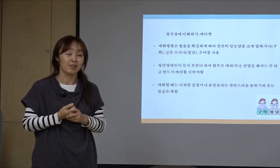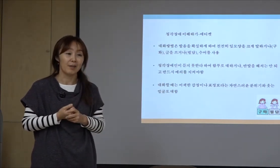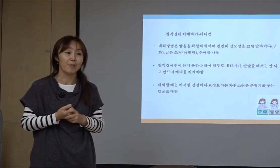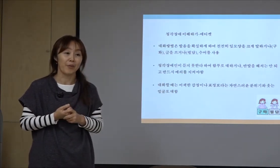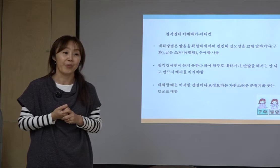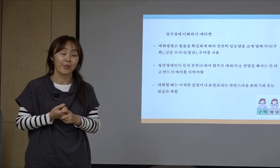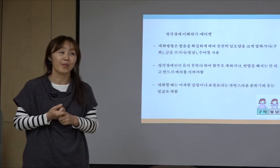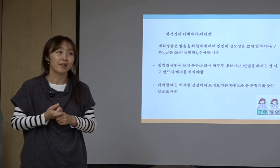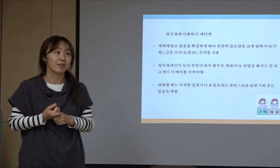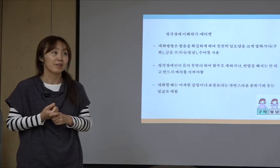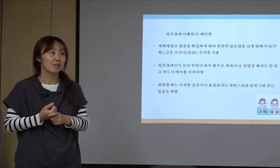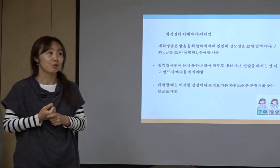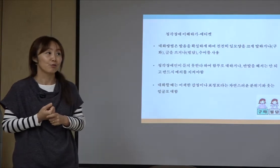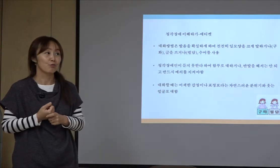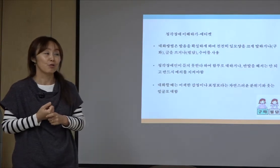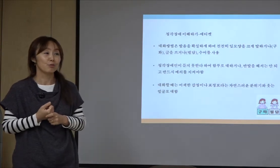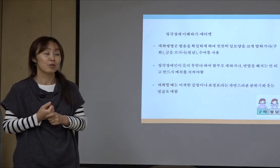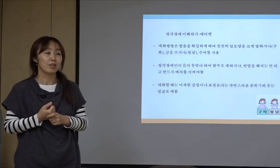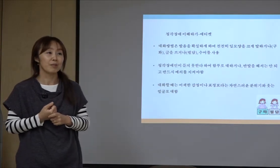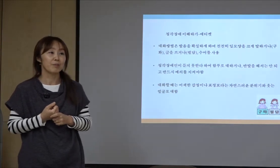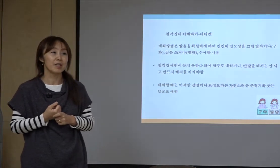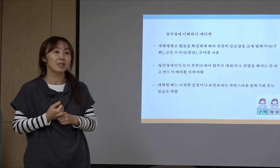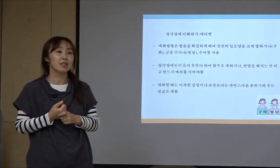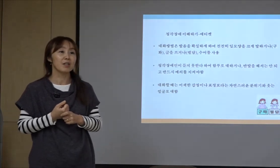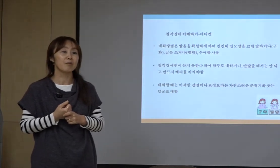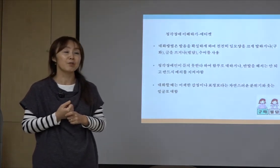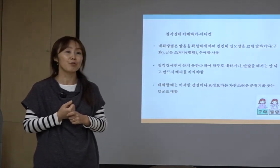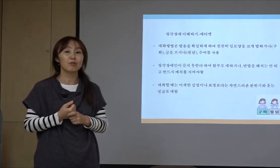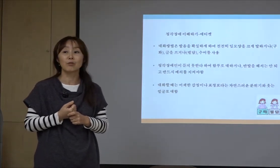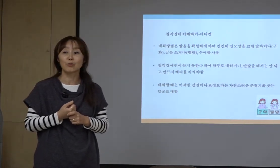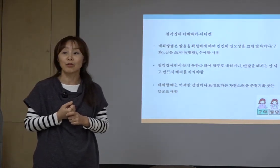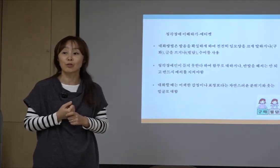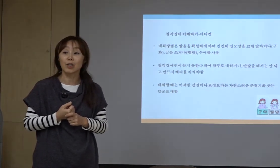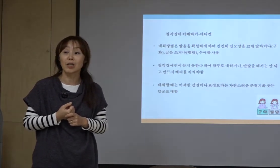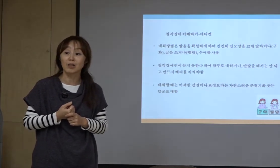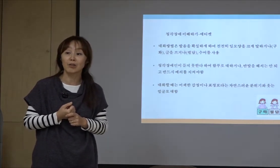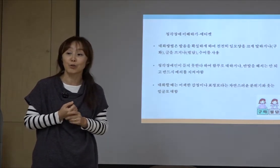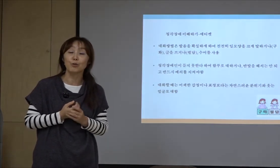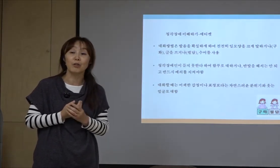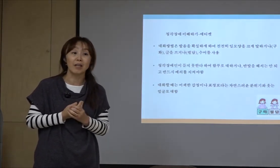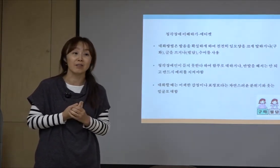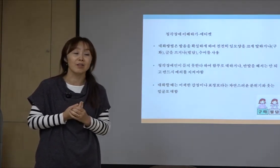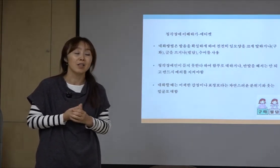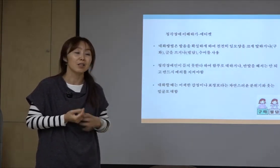한 번. 그리고 이제 실기 시험은 충정로 거기 교육원 가서 이